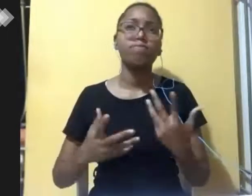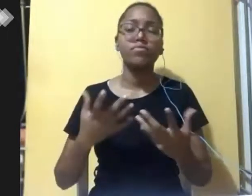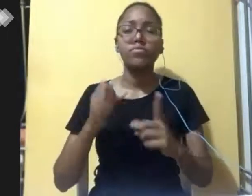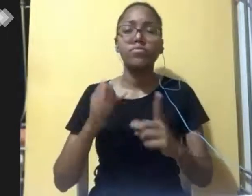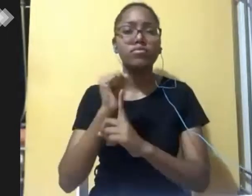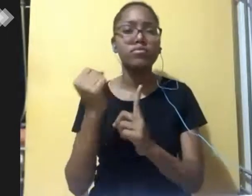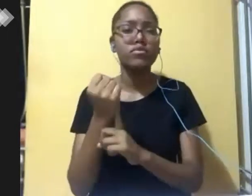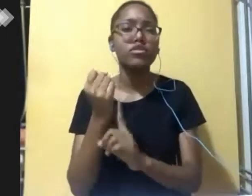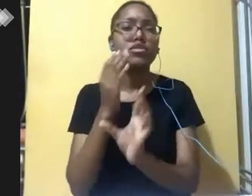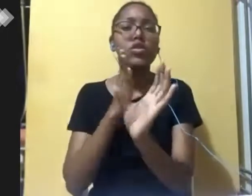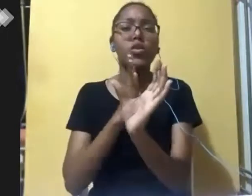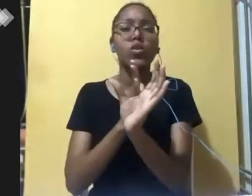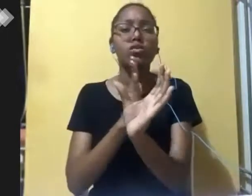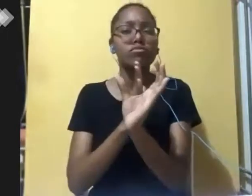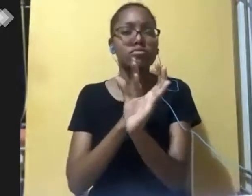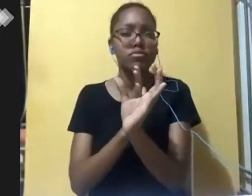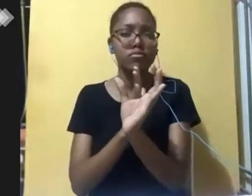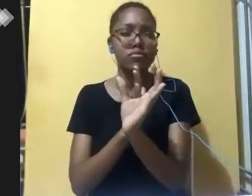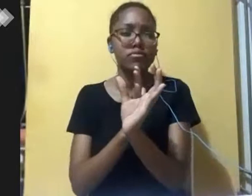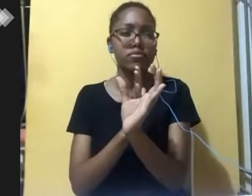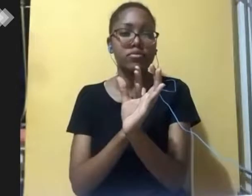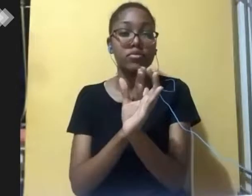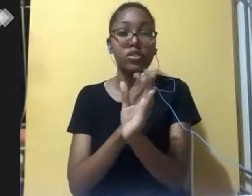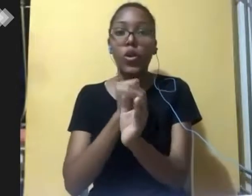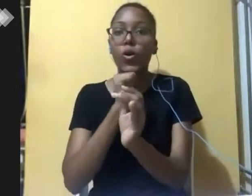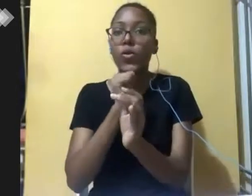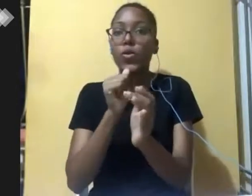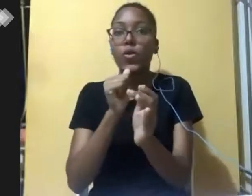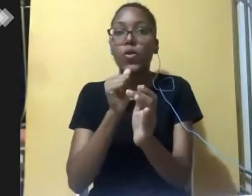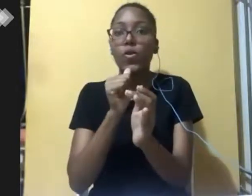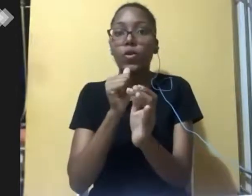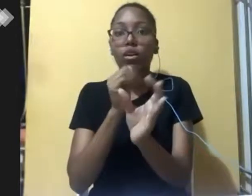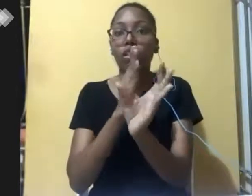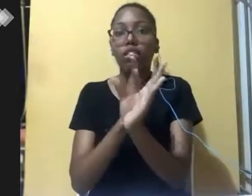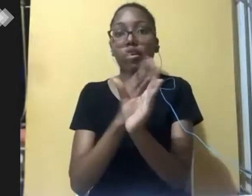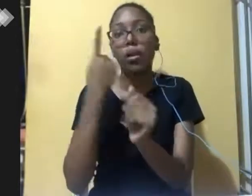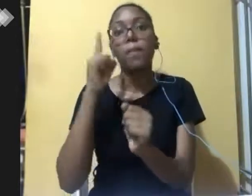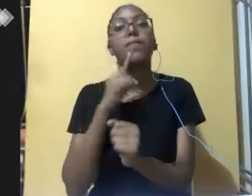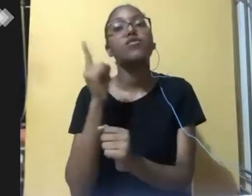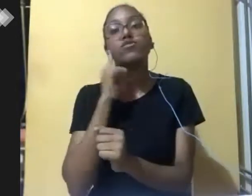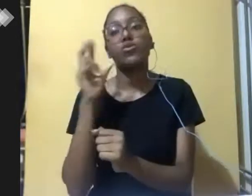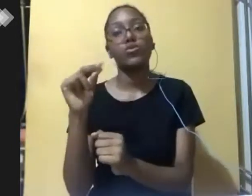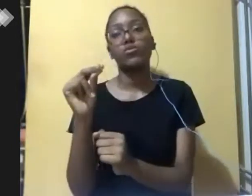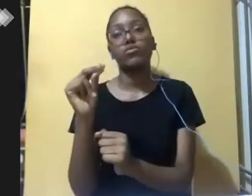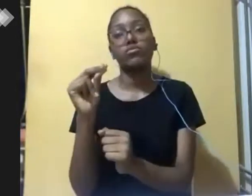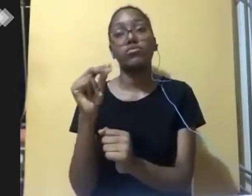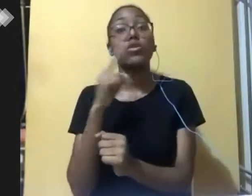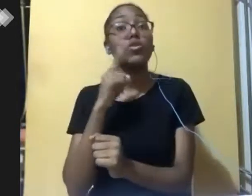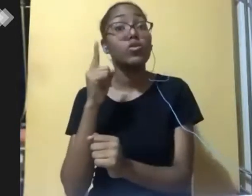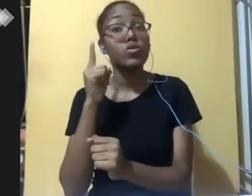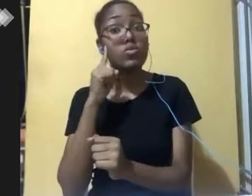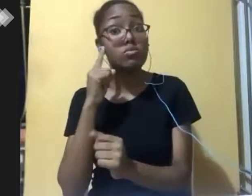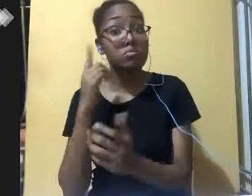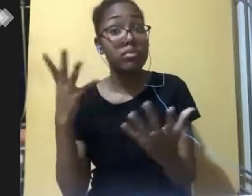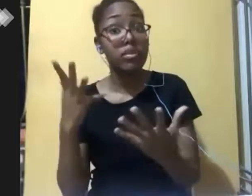psicológica no hay una psicología del sordo, señores. Quiero decir eso. Es una persona normal, las mismas frustraciones, las